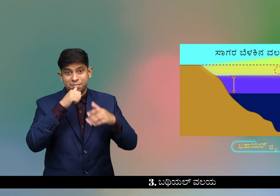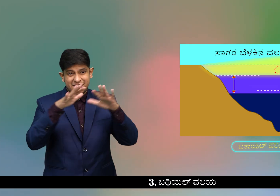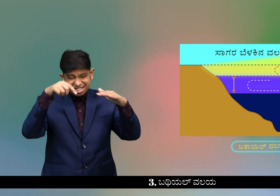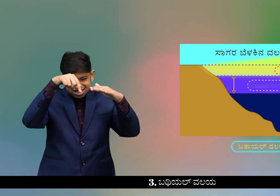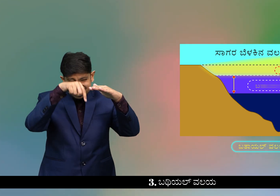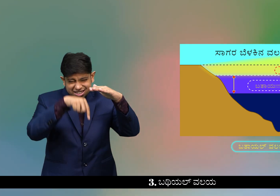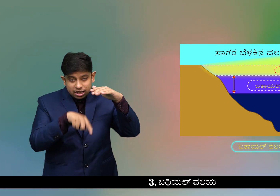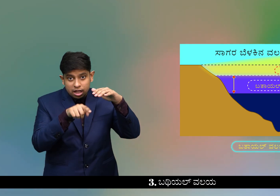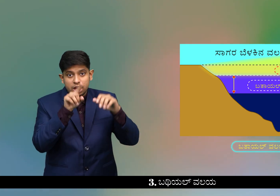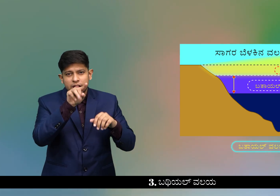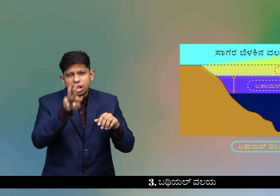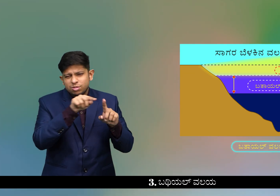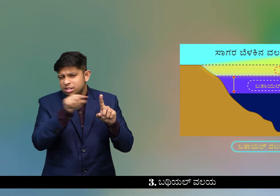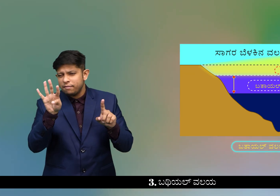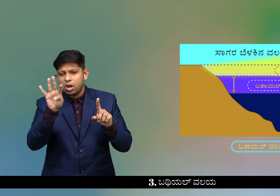ಬಥಿಯಲ್ ವಲಯ,